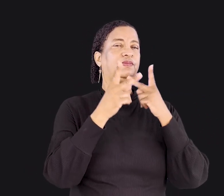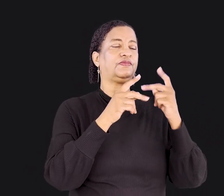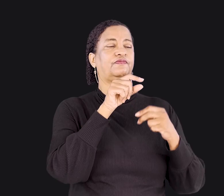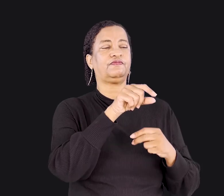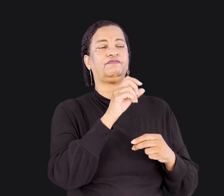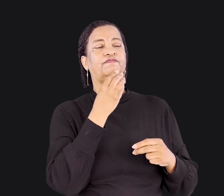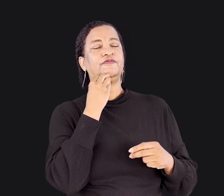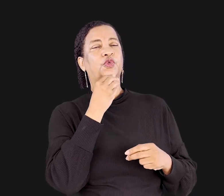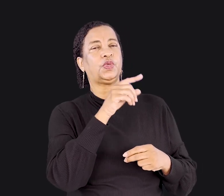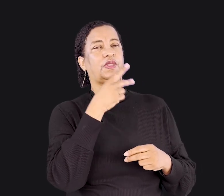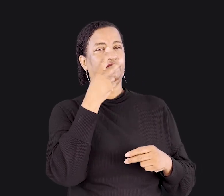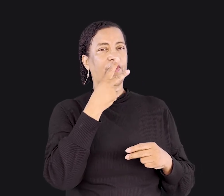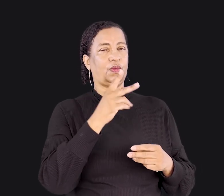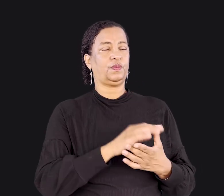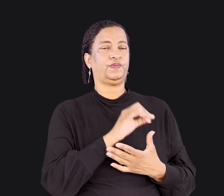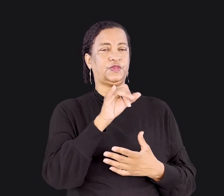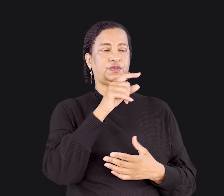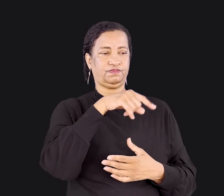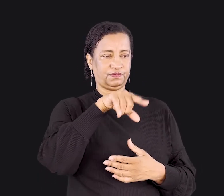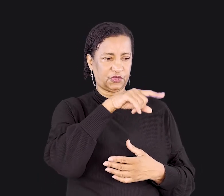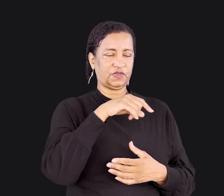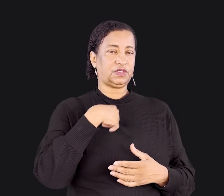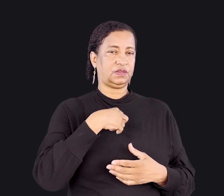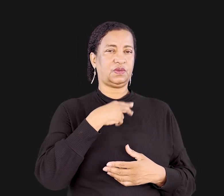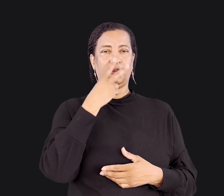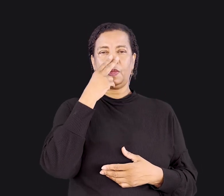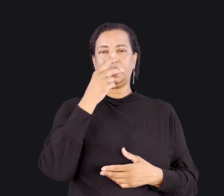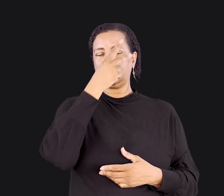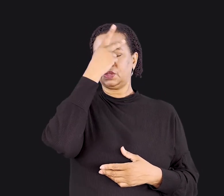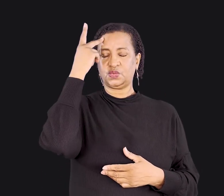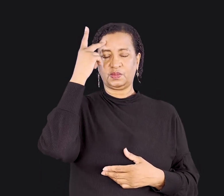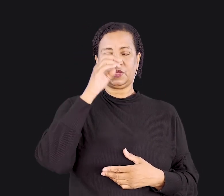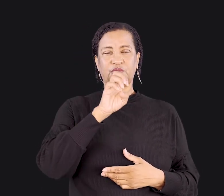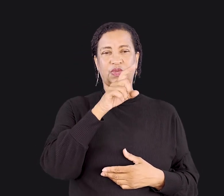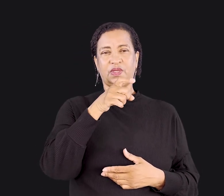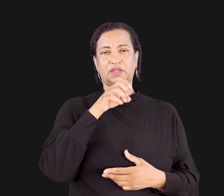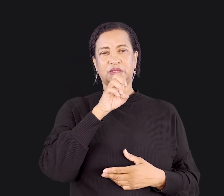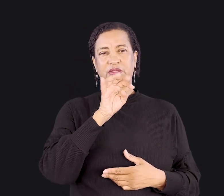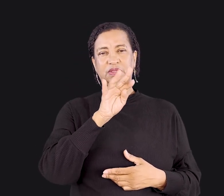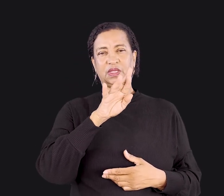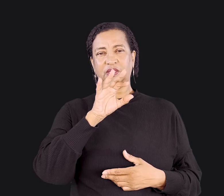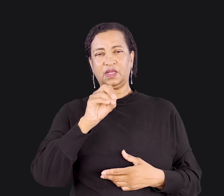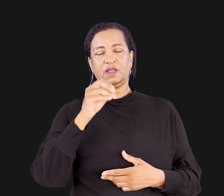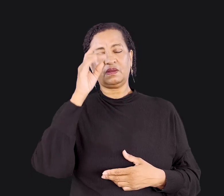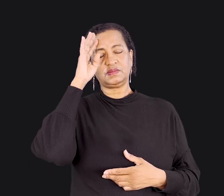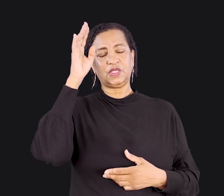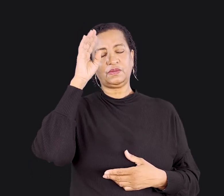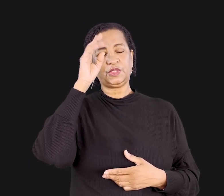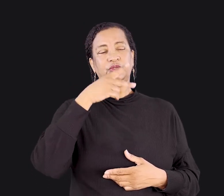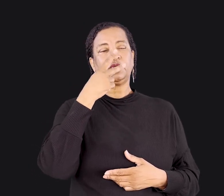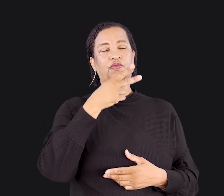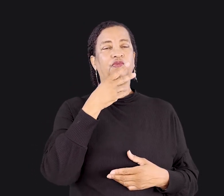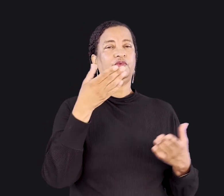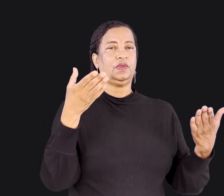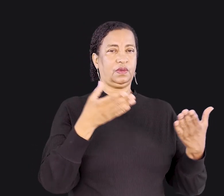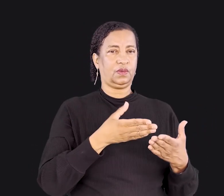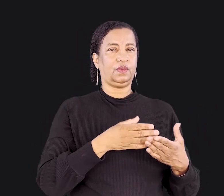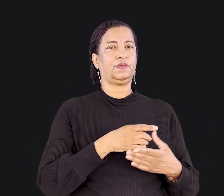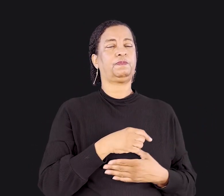disse. Se para vocês pareço uma pessoa excêntrica, reflita um pouco no que vou lhes falar. Tenho